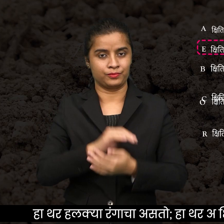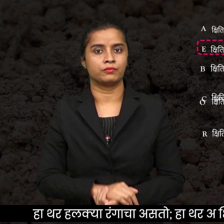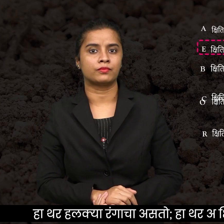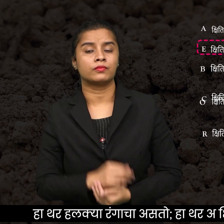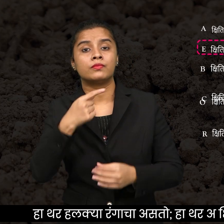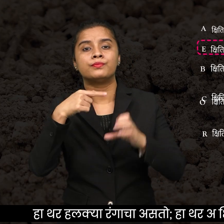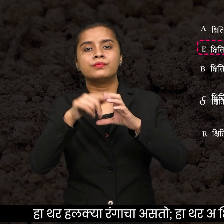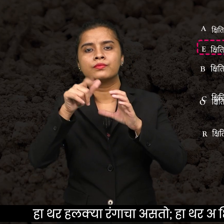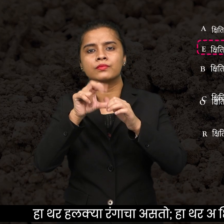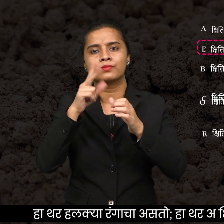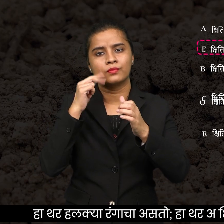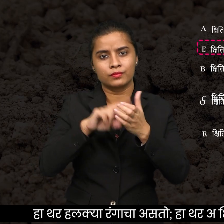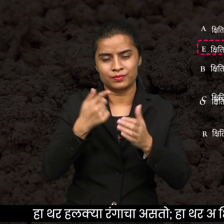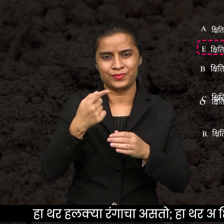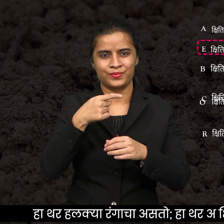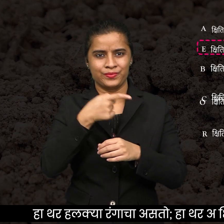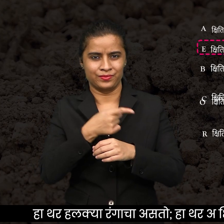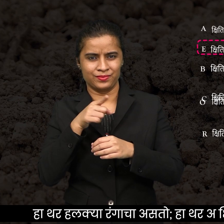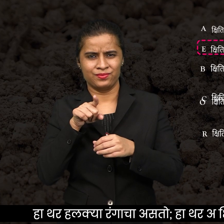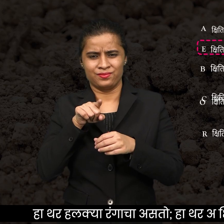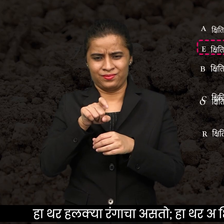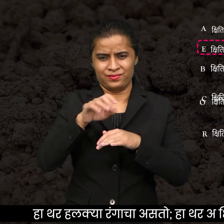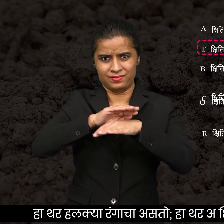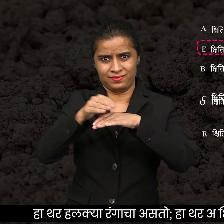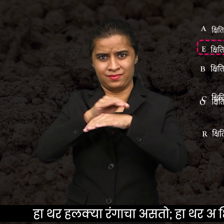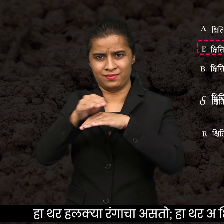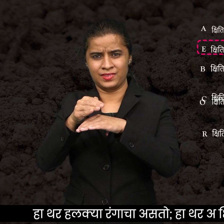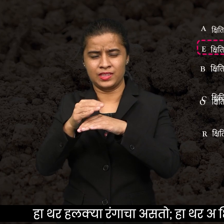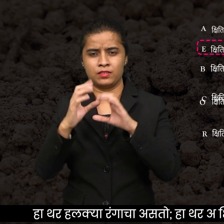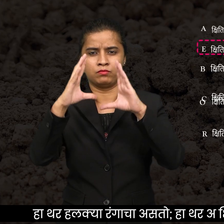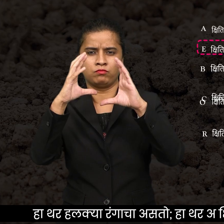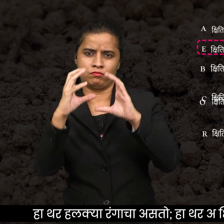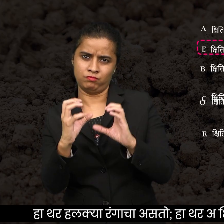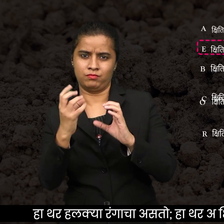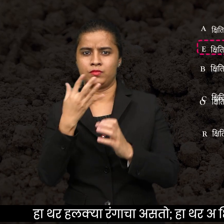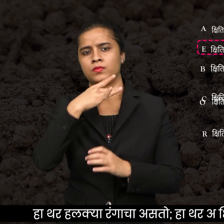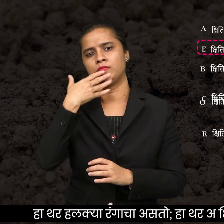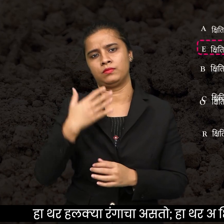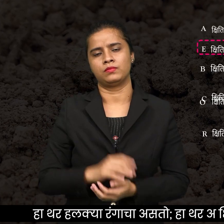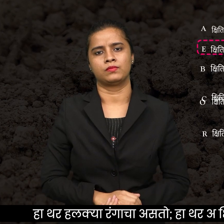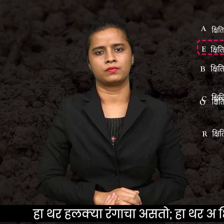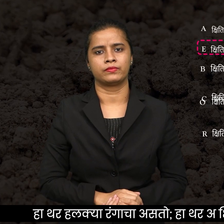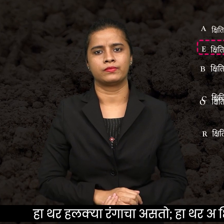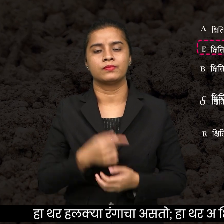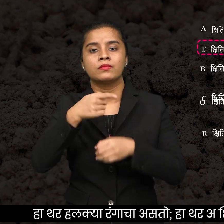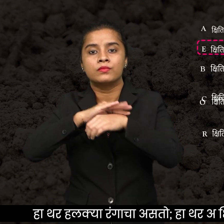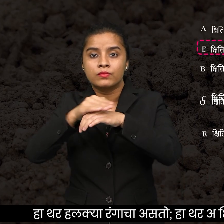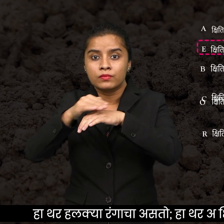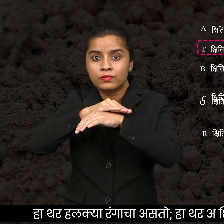हा थर हलक्या रंगाचा असतो. तो ओ क्षितिजांच्या खाली आणि ब क्षितिजांच्या वर असतो.